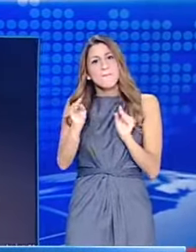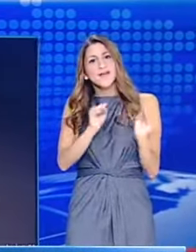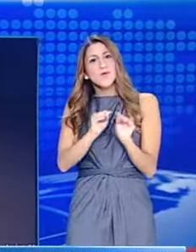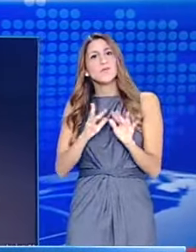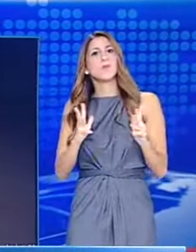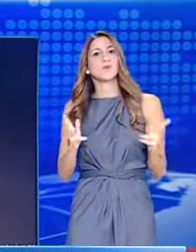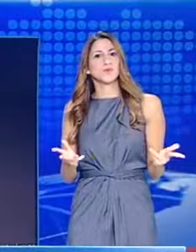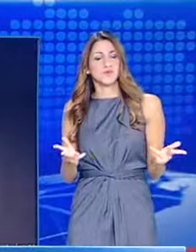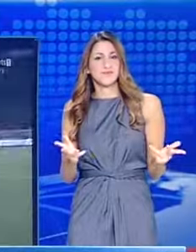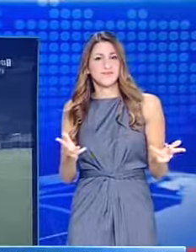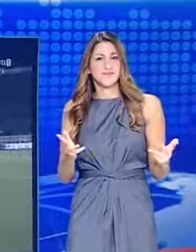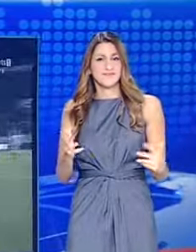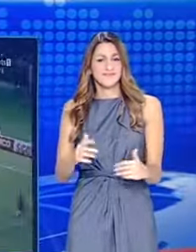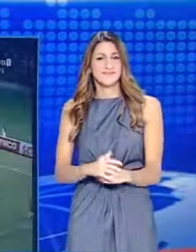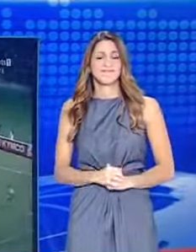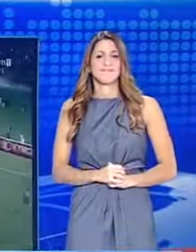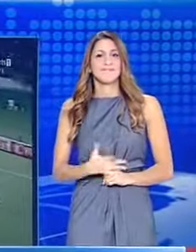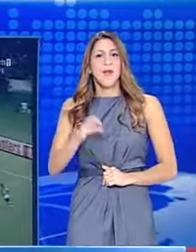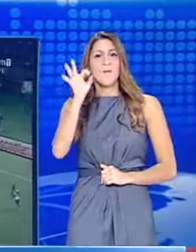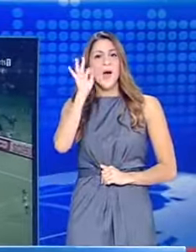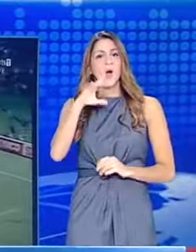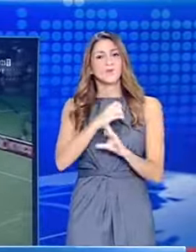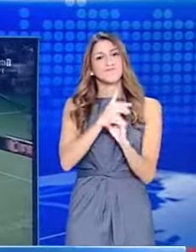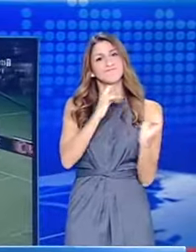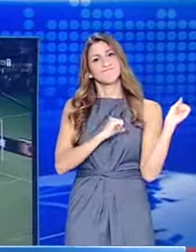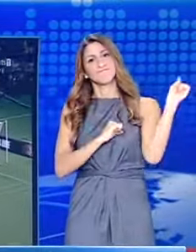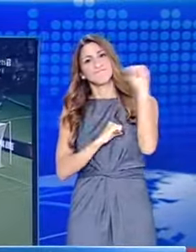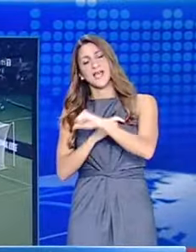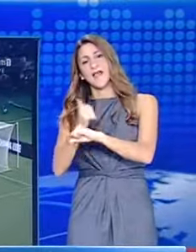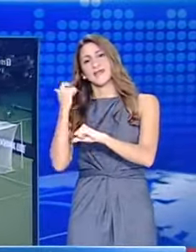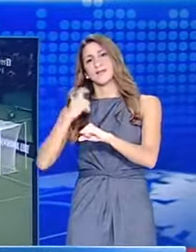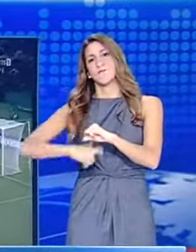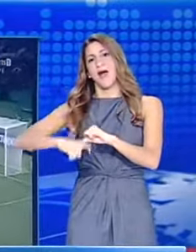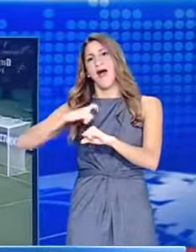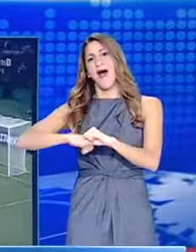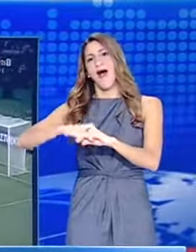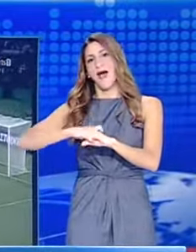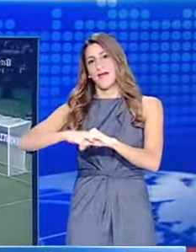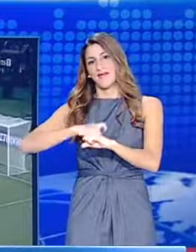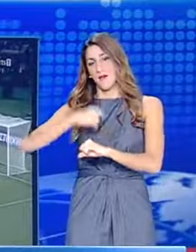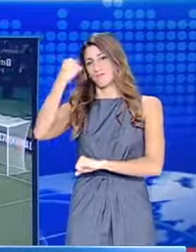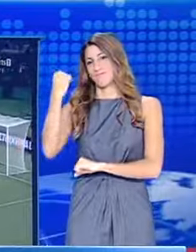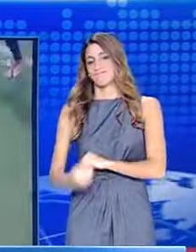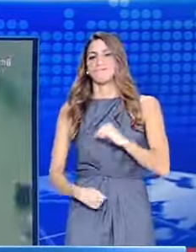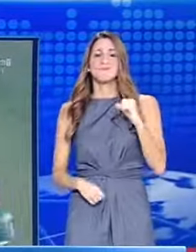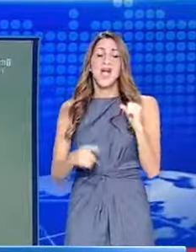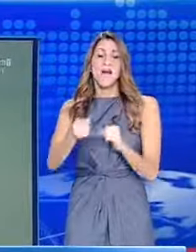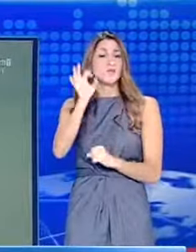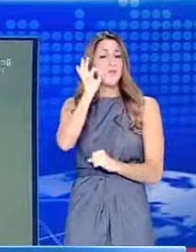τους ο παοκ ήταν ο νικητής του ντέρμπι της 7ης αγωνιστικής στο πρωτάθλημα της super league ο δικέφαλος του βορά επικράτησε με